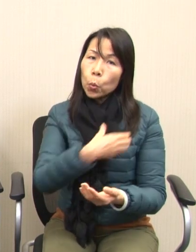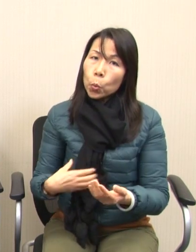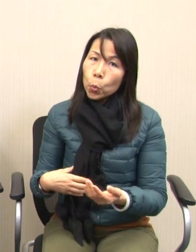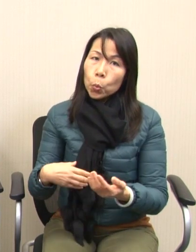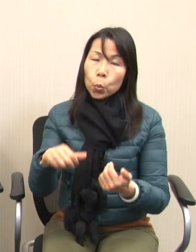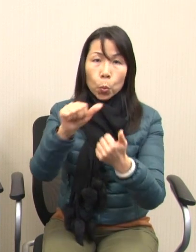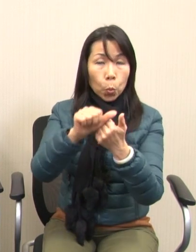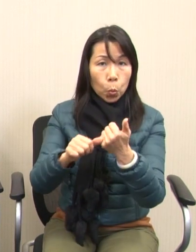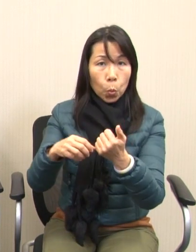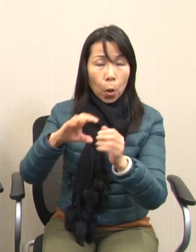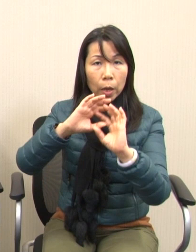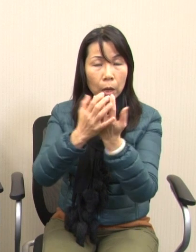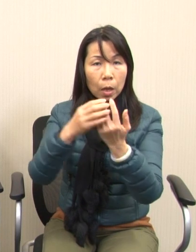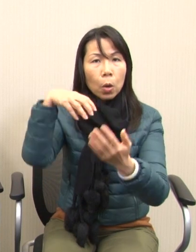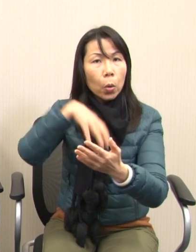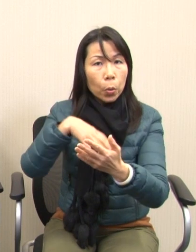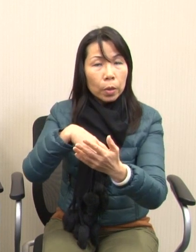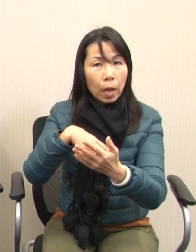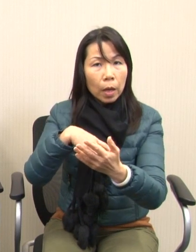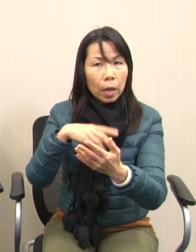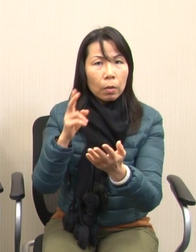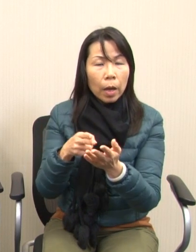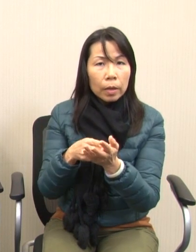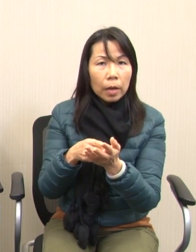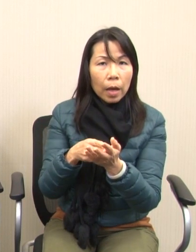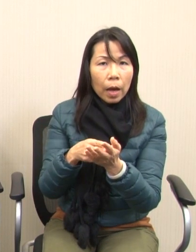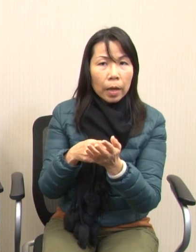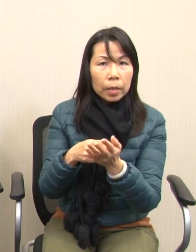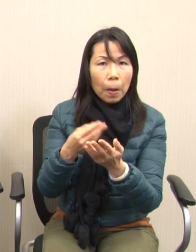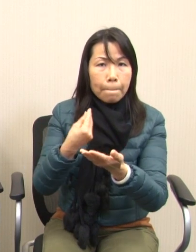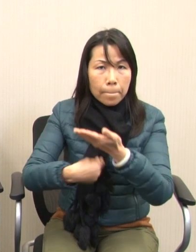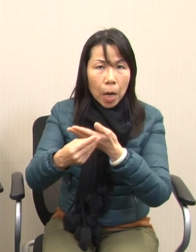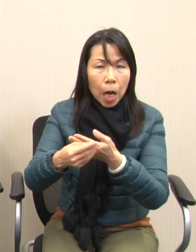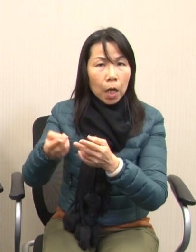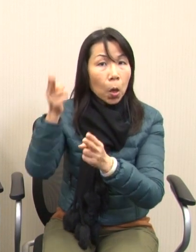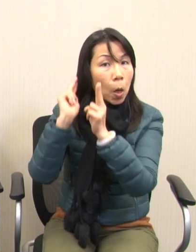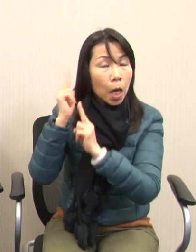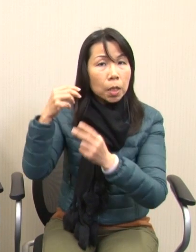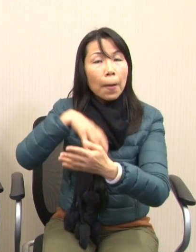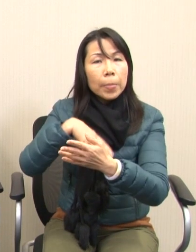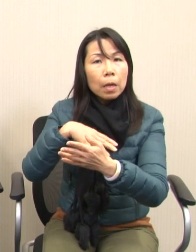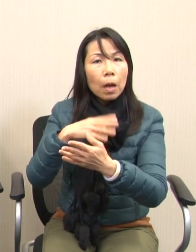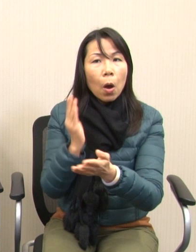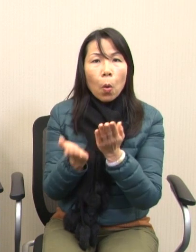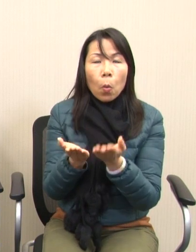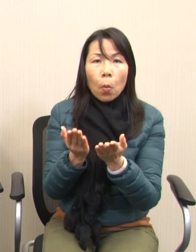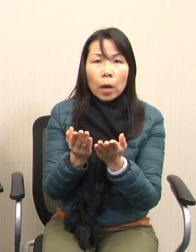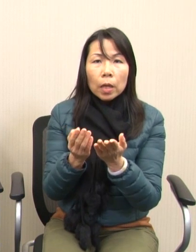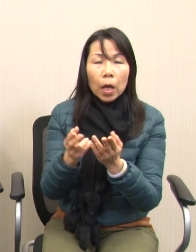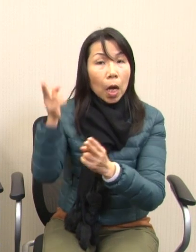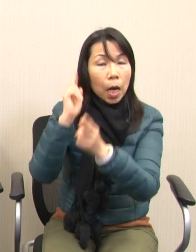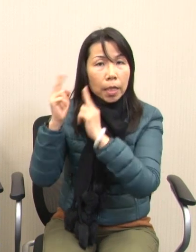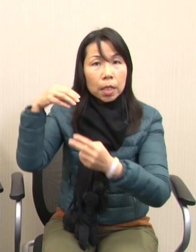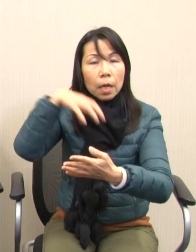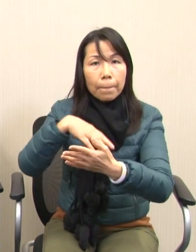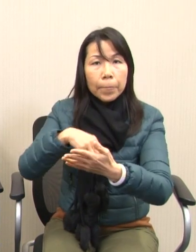竟佢係出賣歷史啊，定係其實佢喺一個歷史特定有限嘅情況之